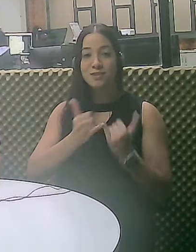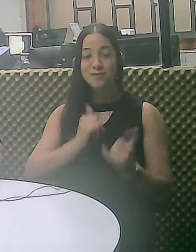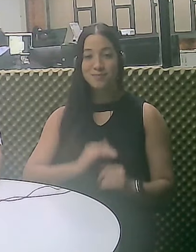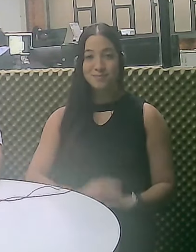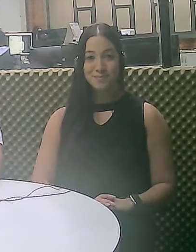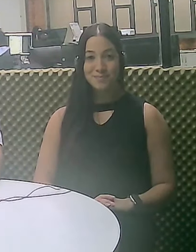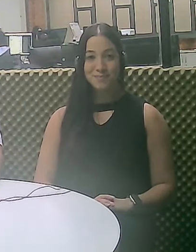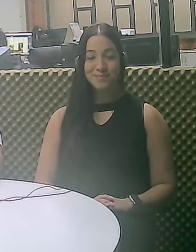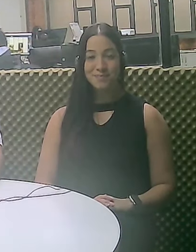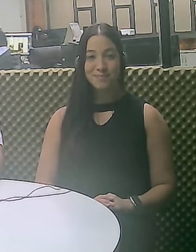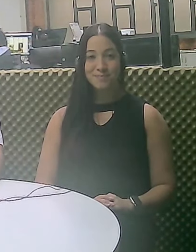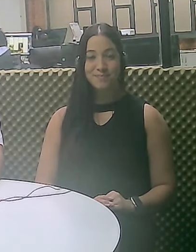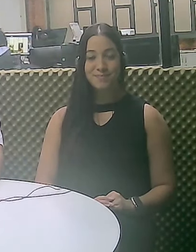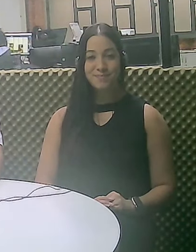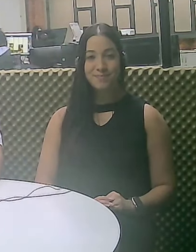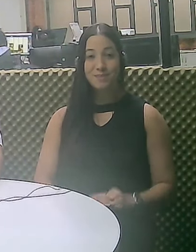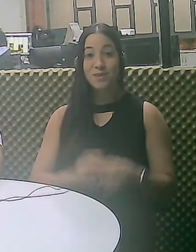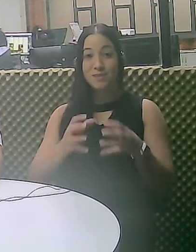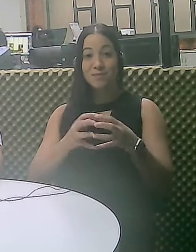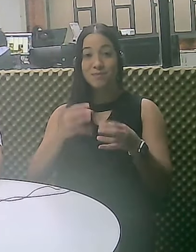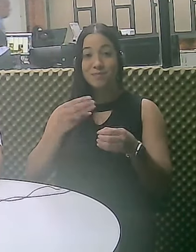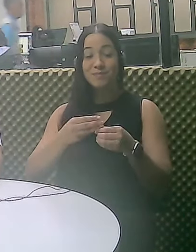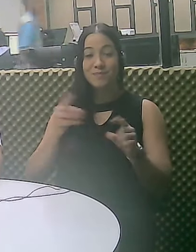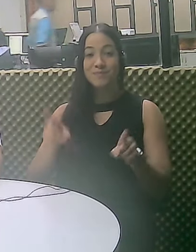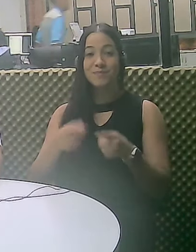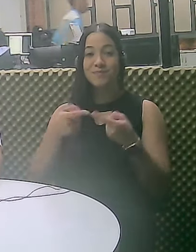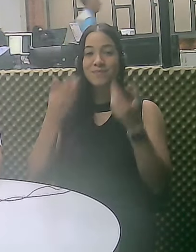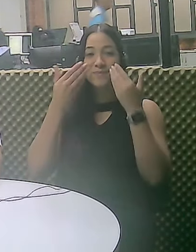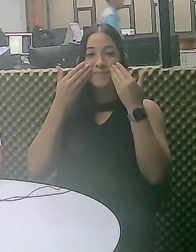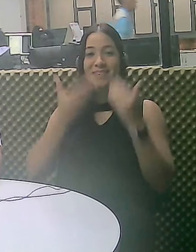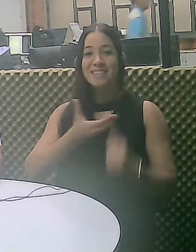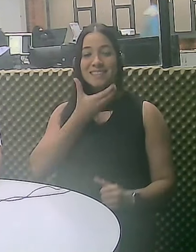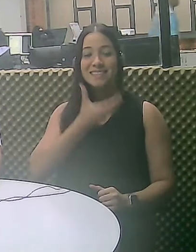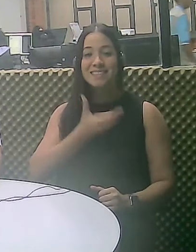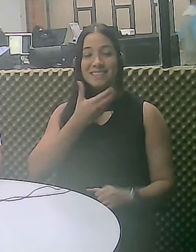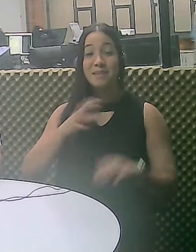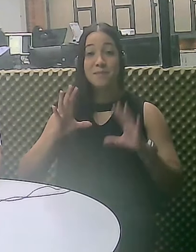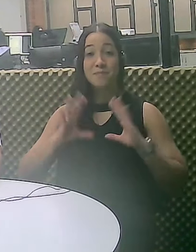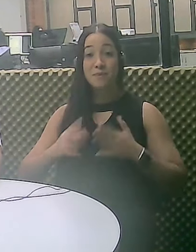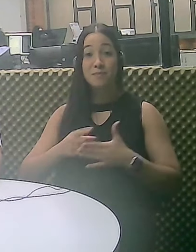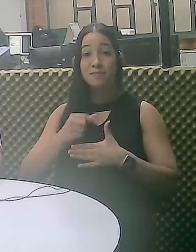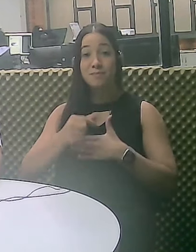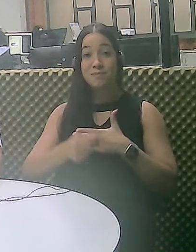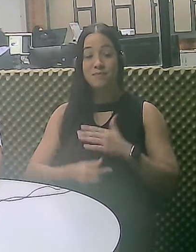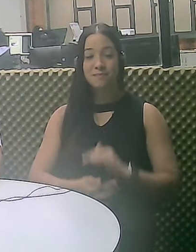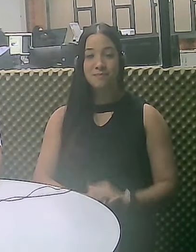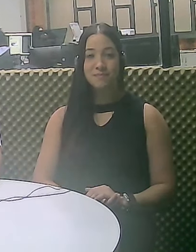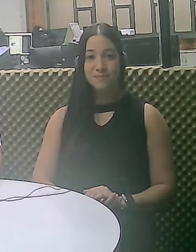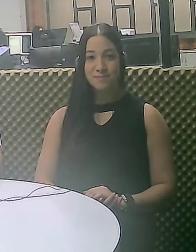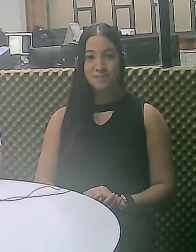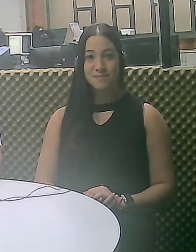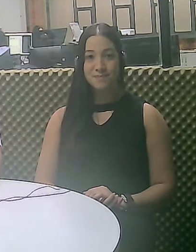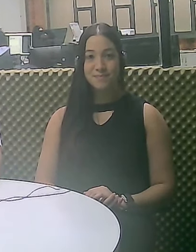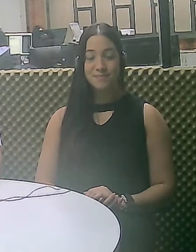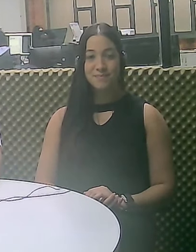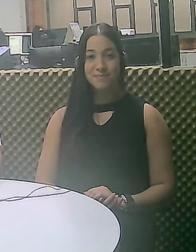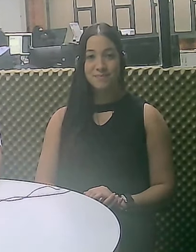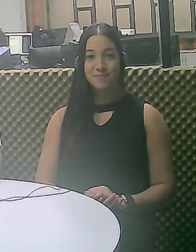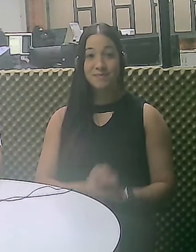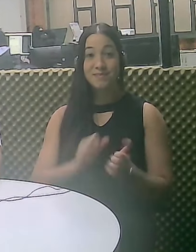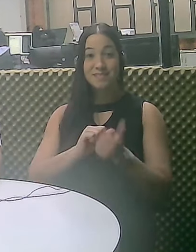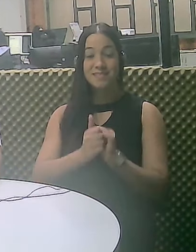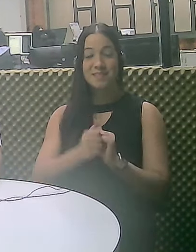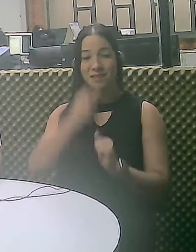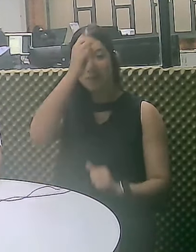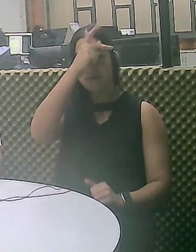similares. Banda Municipal faz concerto de Natal na Praça do Rosário. E ainda, atleta da